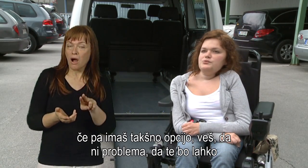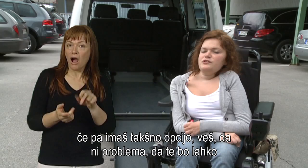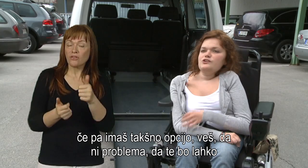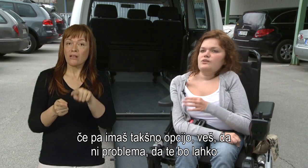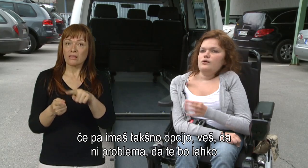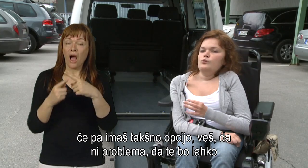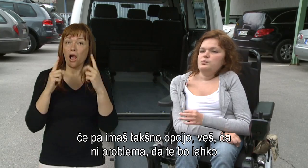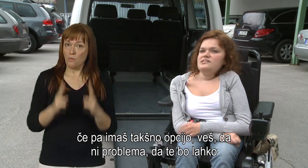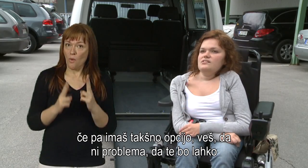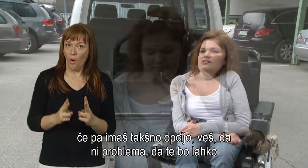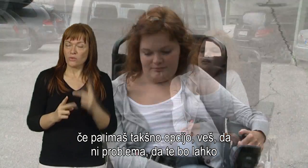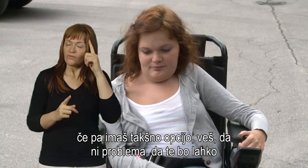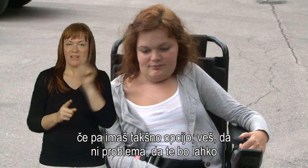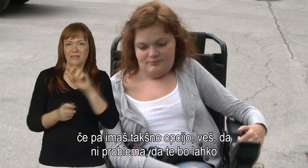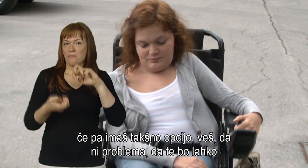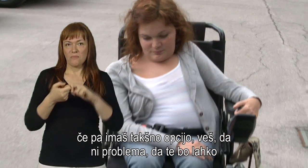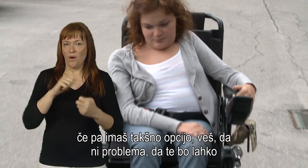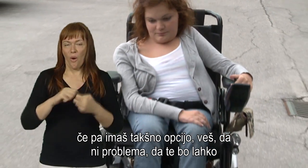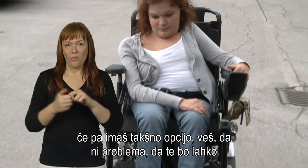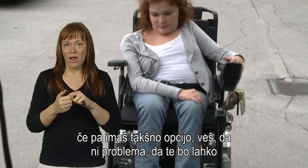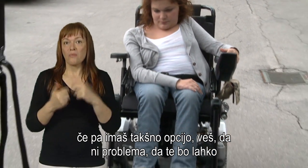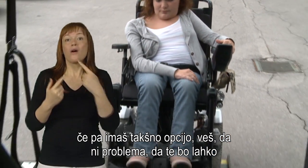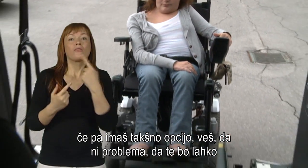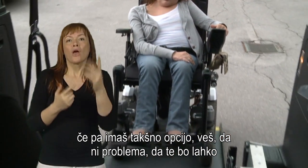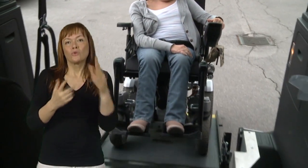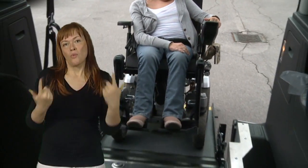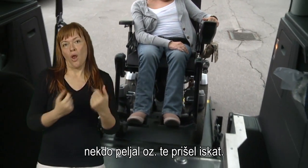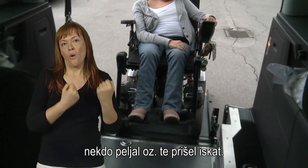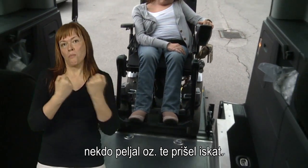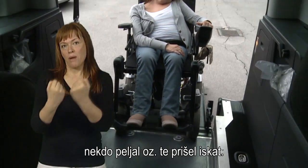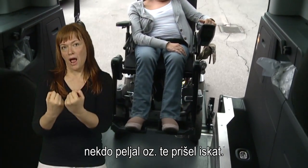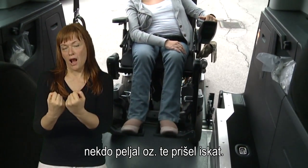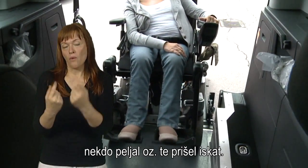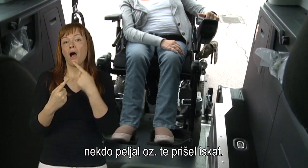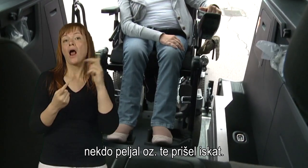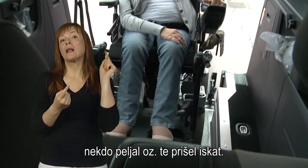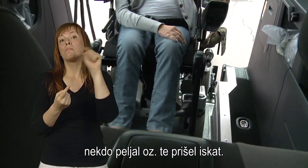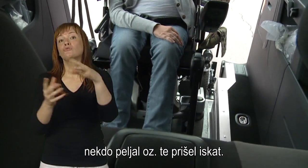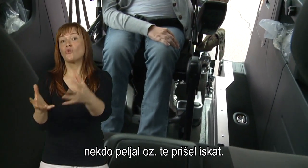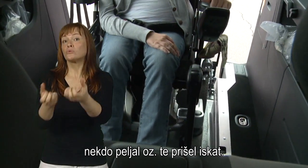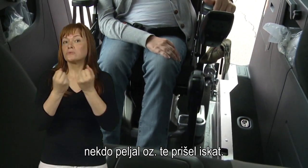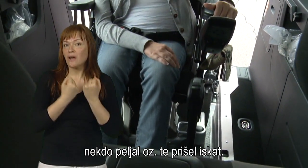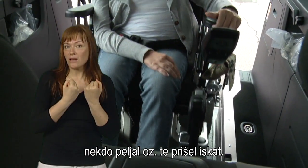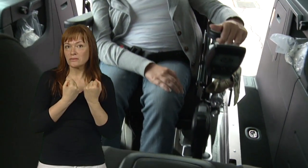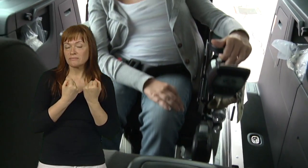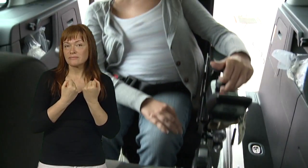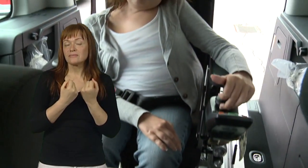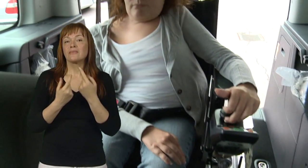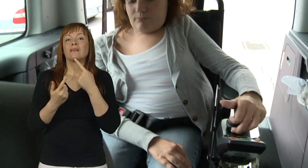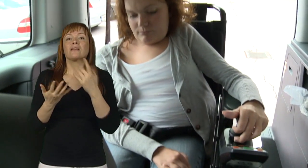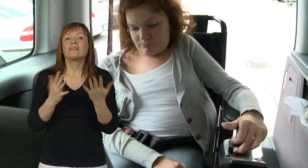pa imaš pač eno tako opcijo, veš, da ni problema, da te bo lahko nekdo peljal ali te bo prišel iskat,